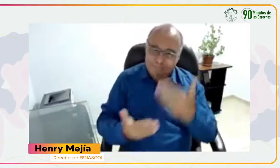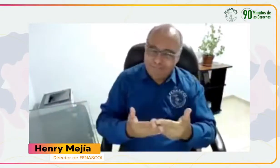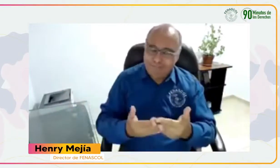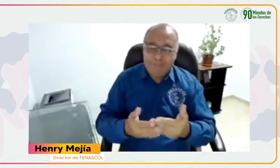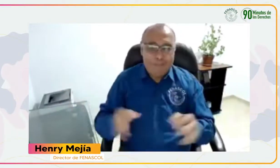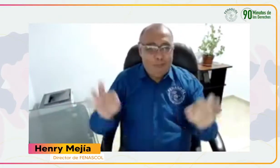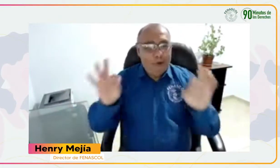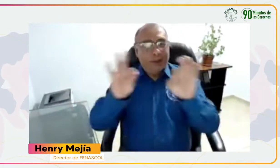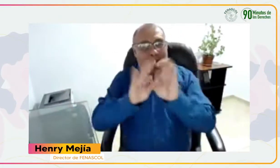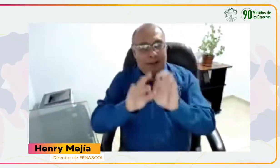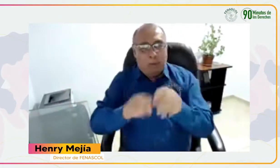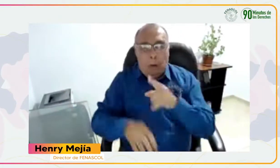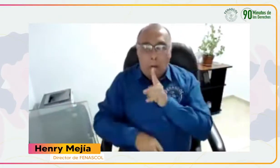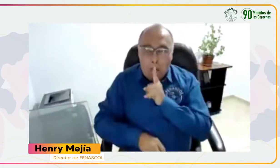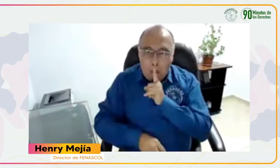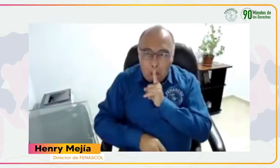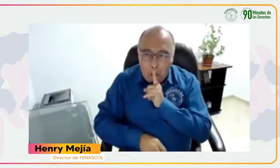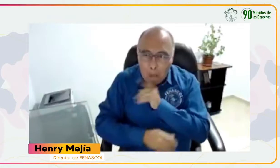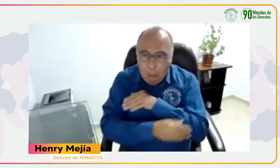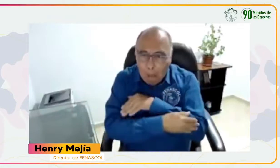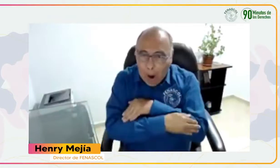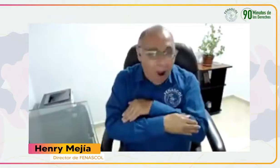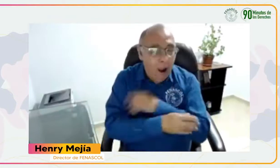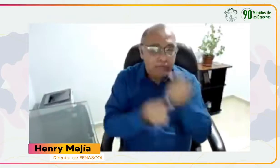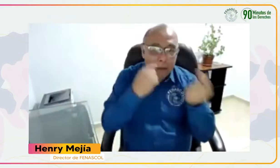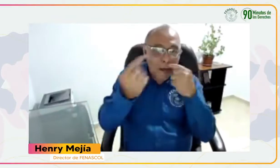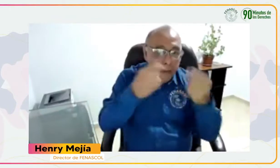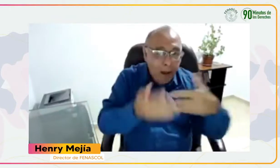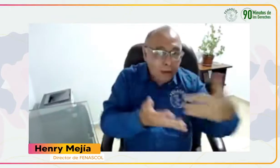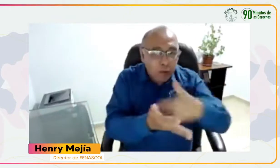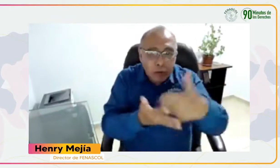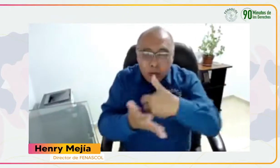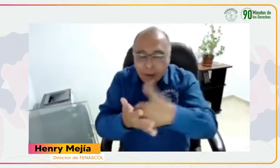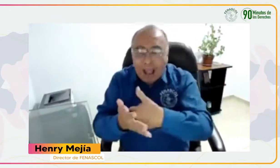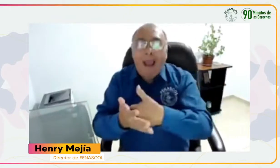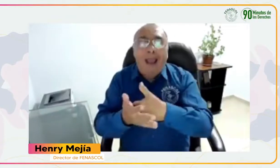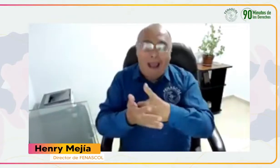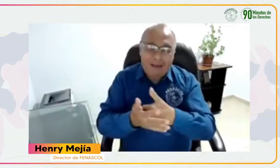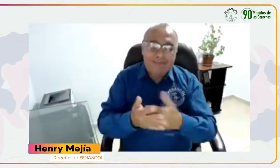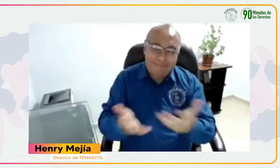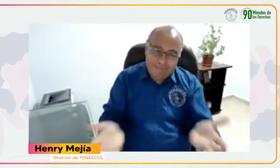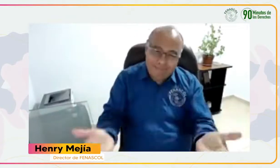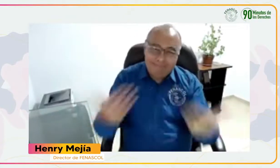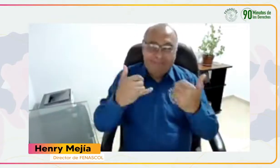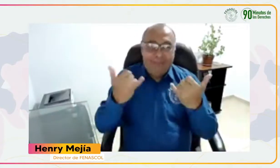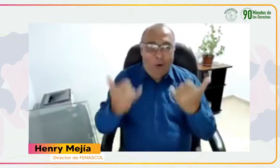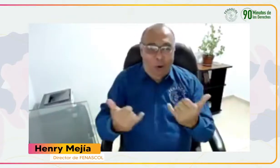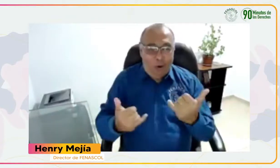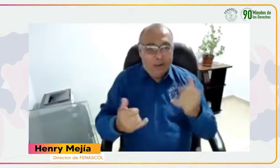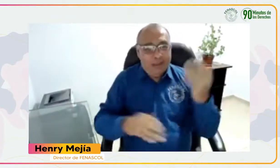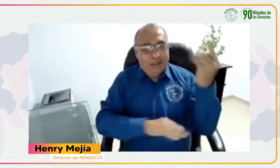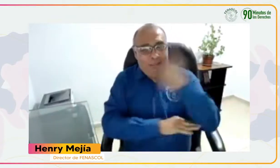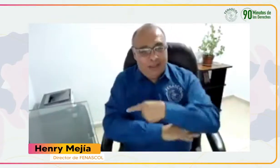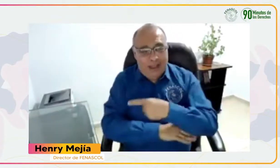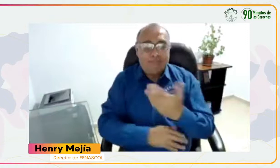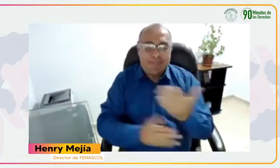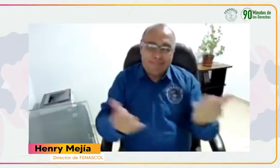y gracias a esas recomendaciones y comentarios, pues estamos aquí porque a partir de esos comentarios, pues vamos